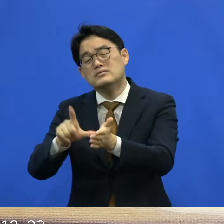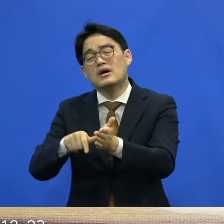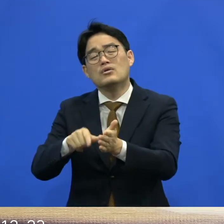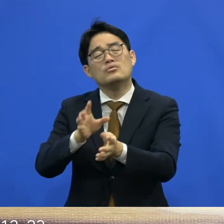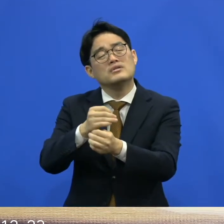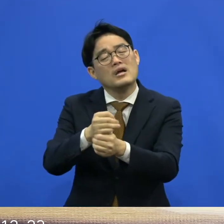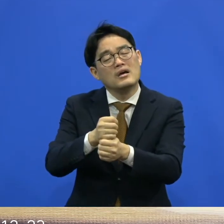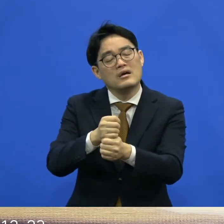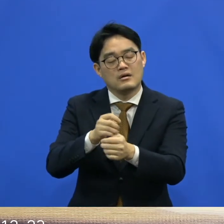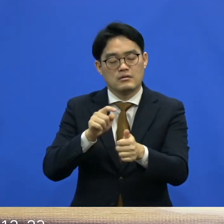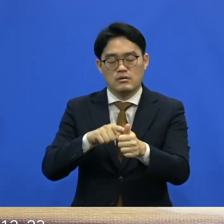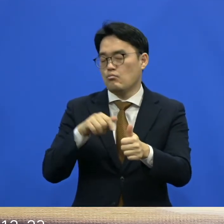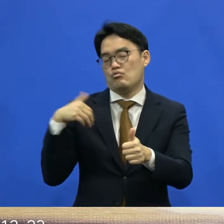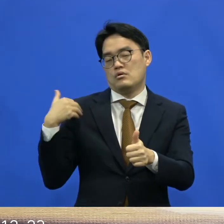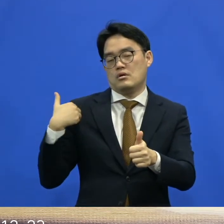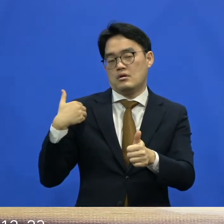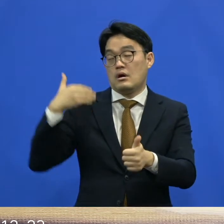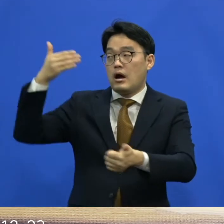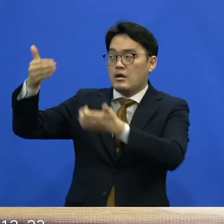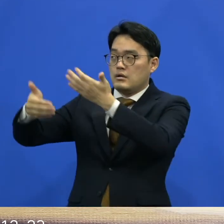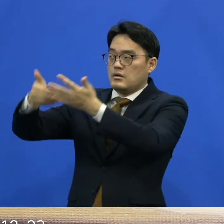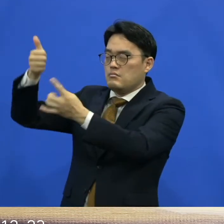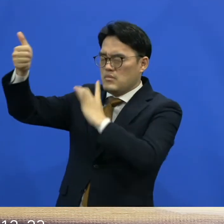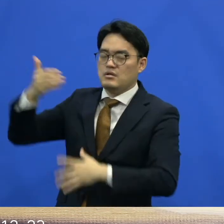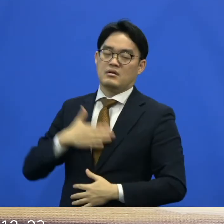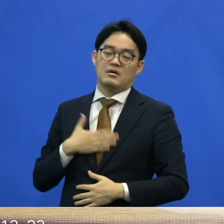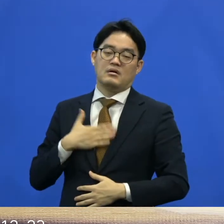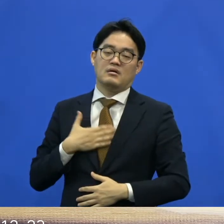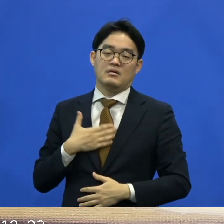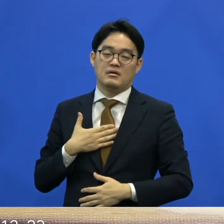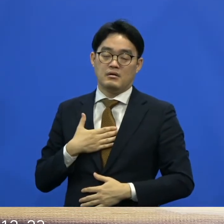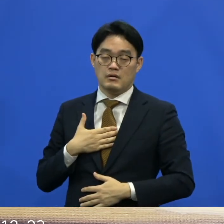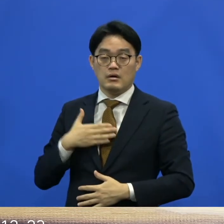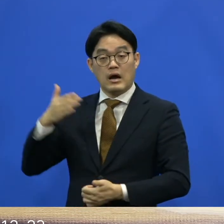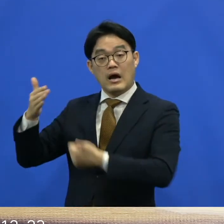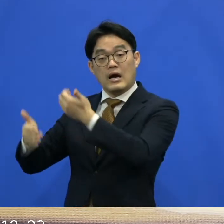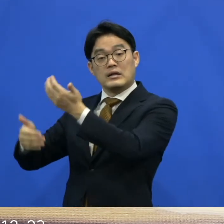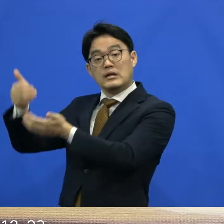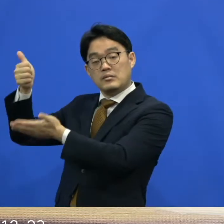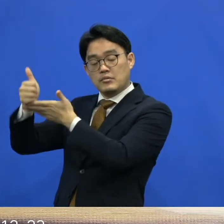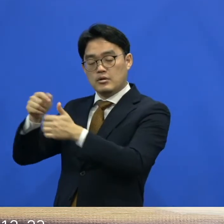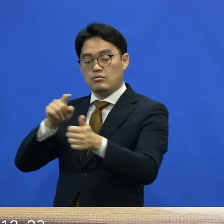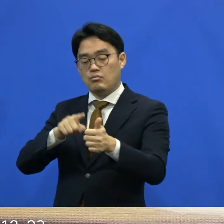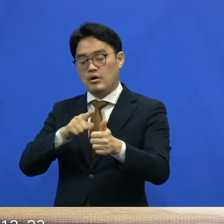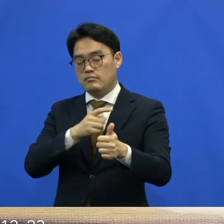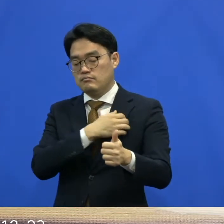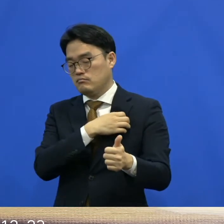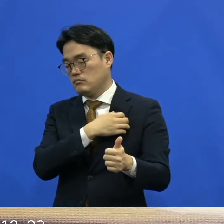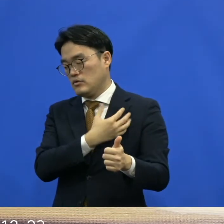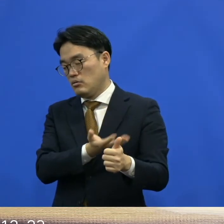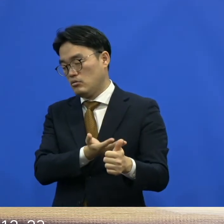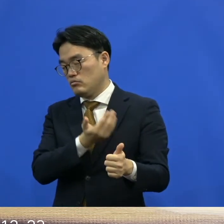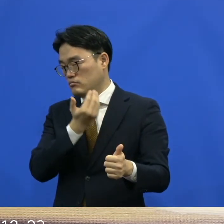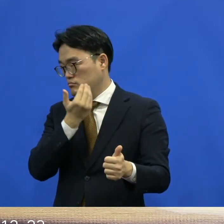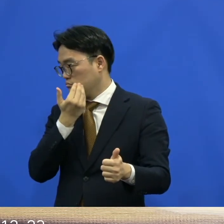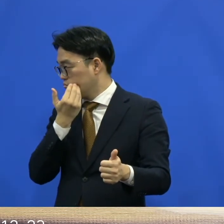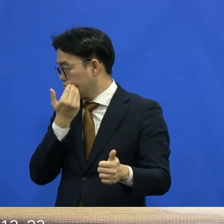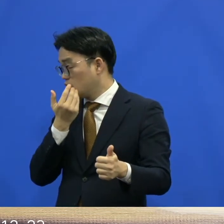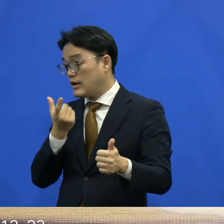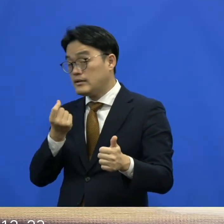왜 하나님은 요셉을 내버려 두시는가? 답을 쉽게 찾을 수 없어요. 분명한 것은